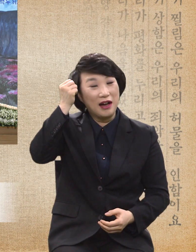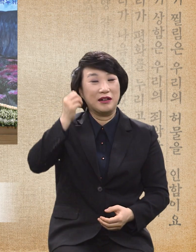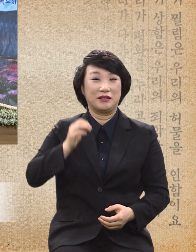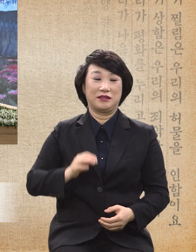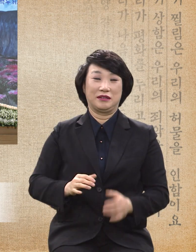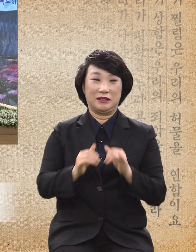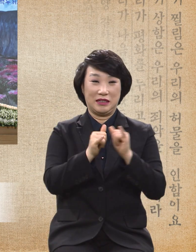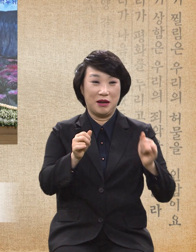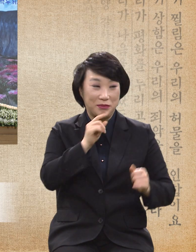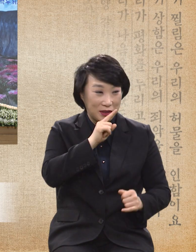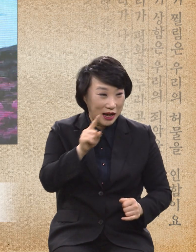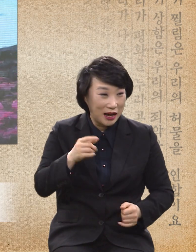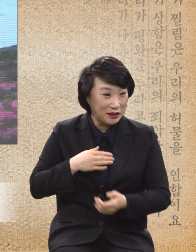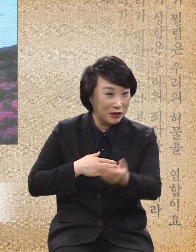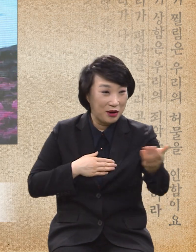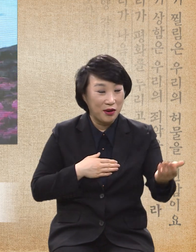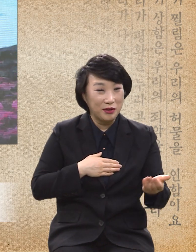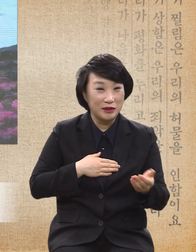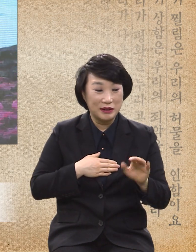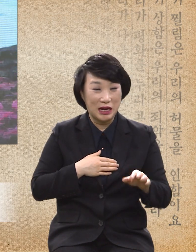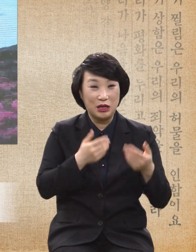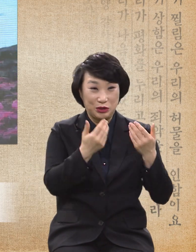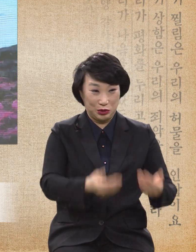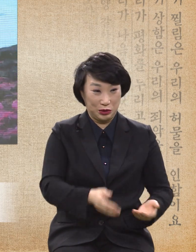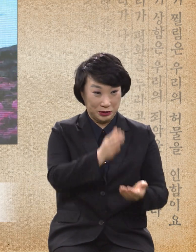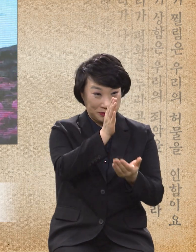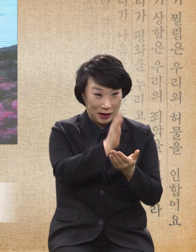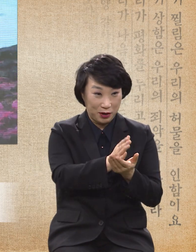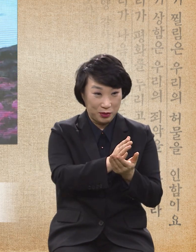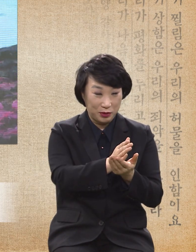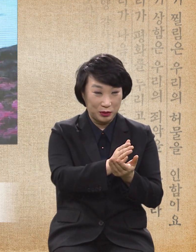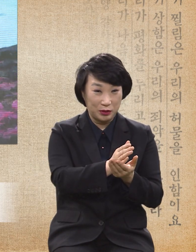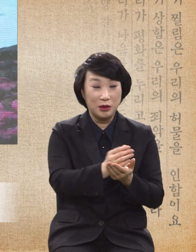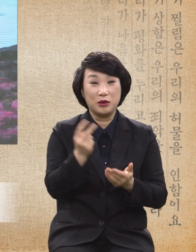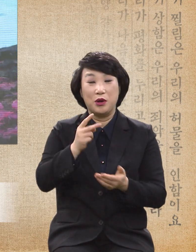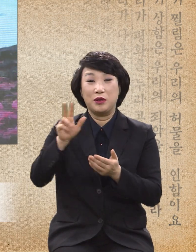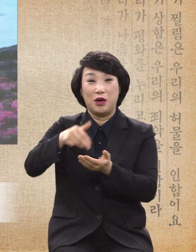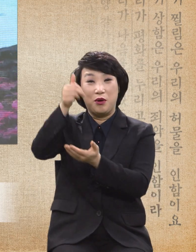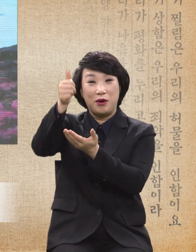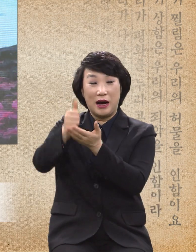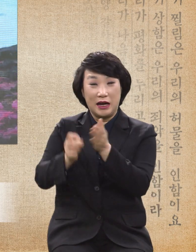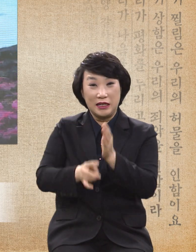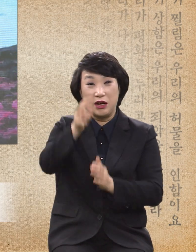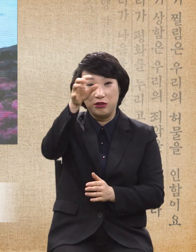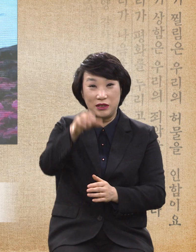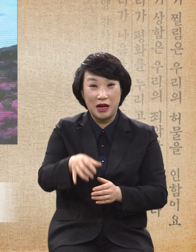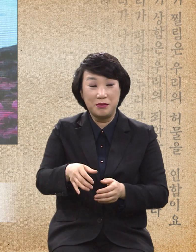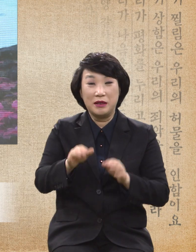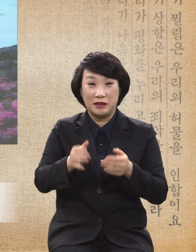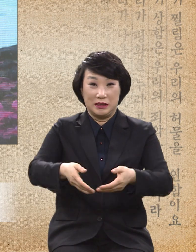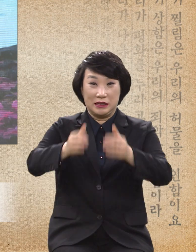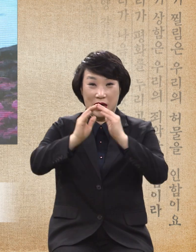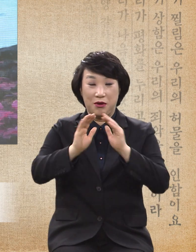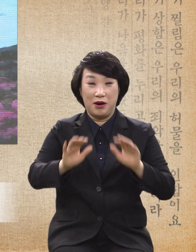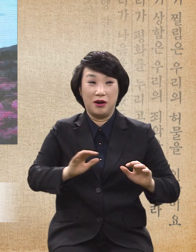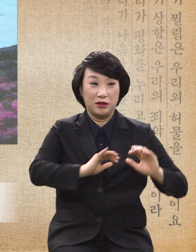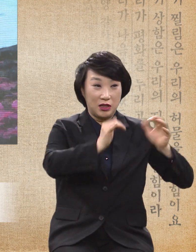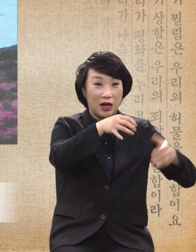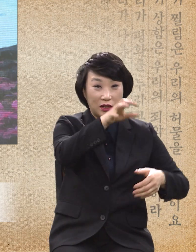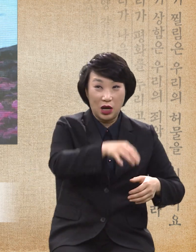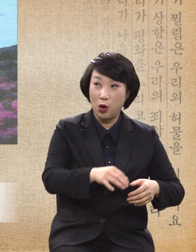기억하게 하는 자들아, 너희도 쉬지 말며 또 여호와께서 예루살렘을 세워